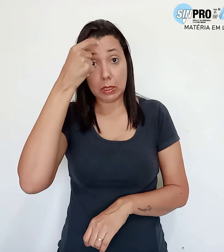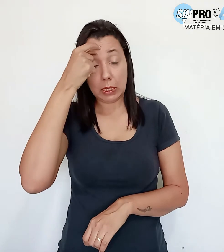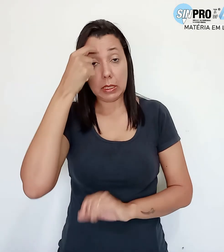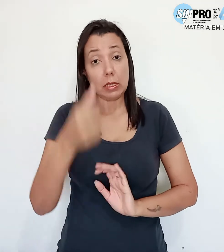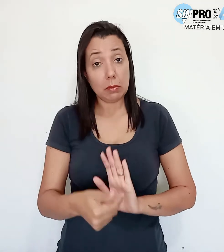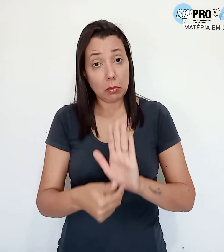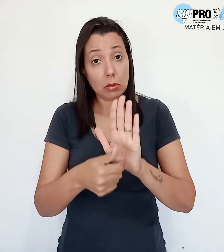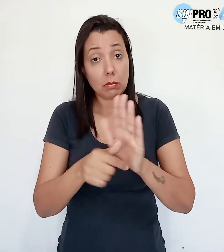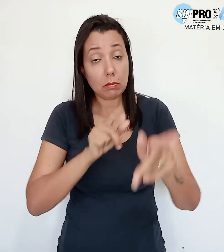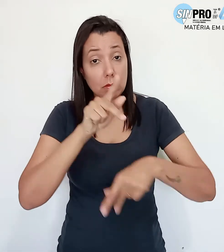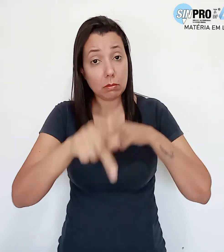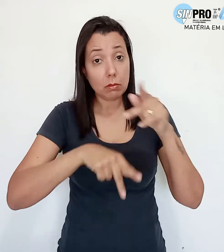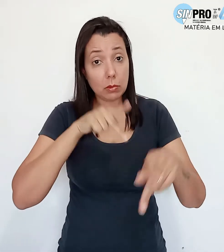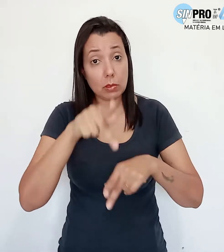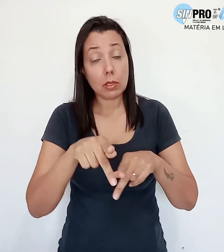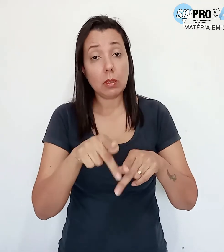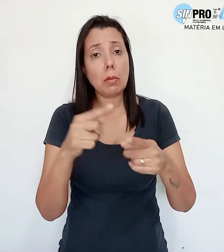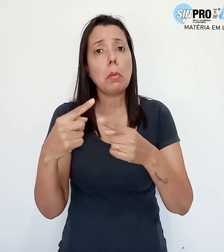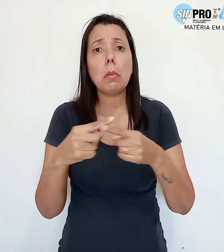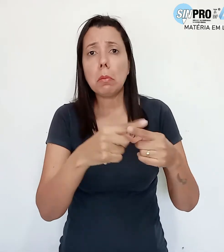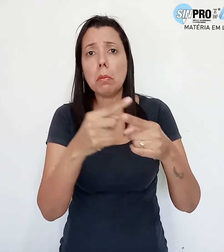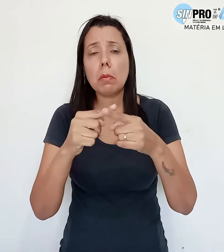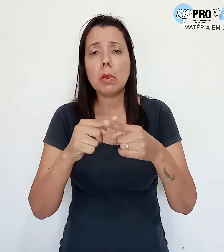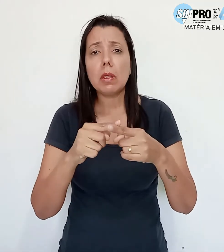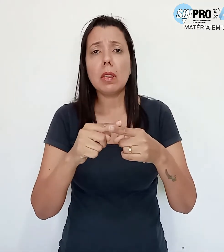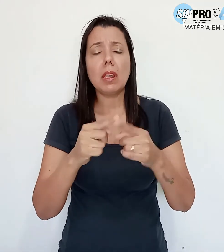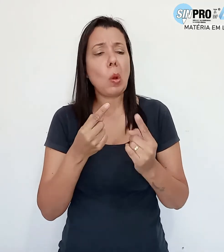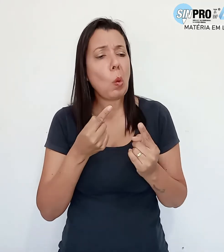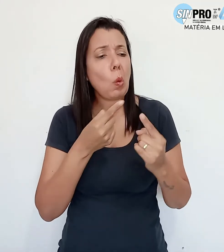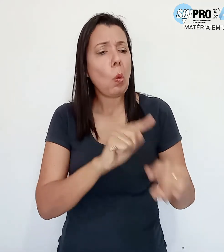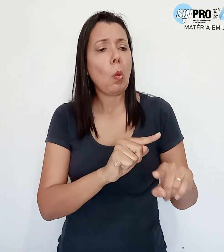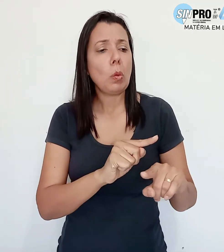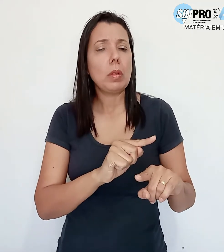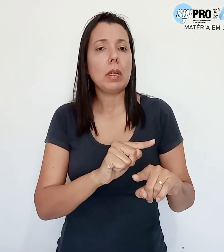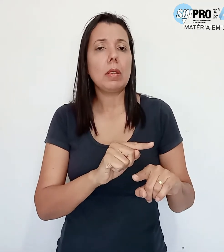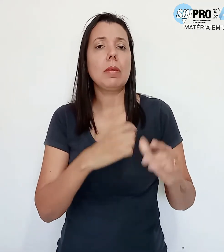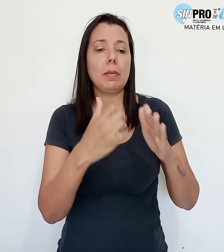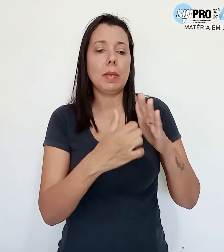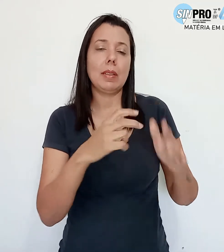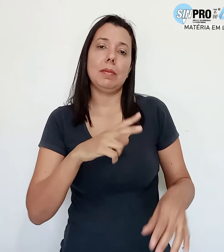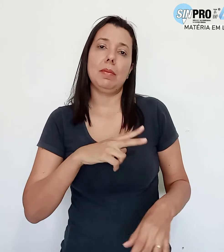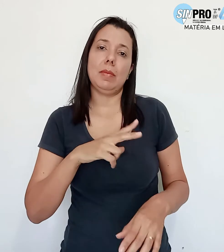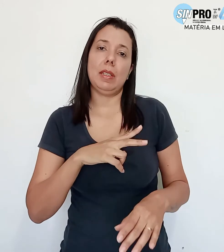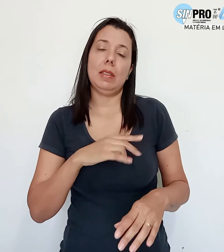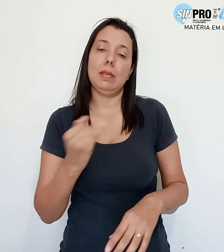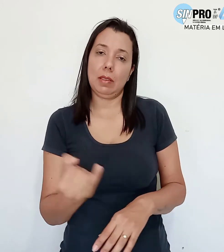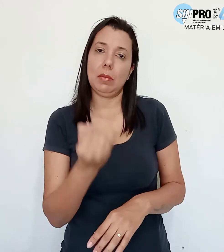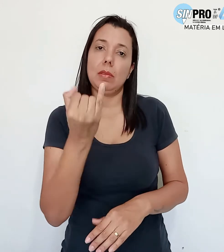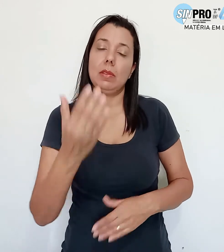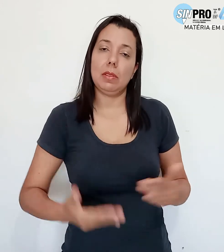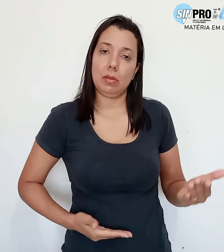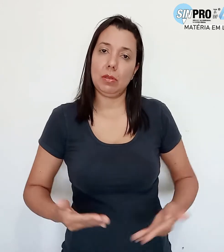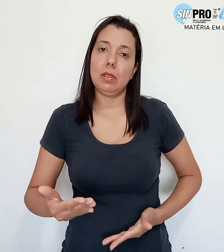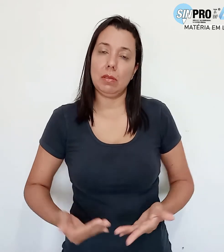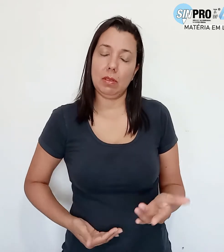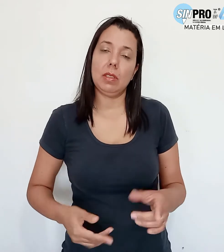e mostrar à população por que somos contra as privatizações e a importância dos serviços e